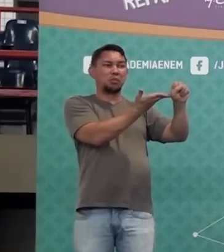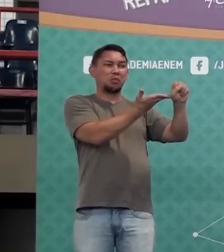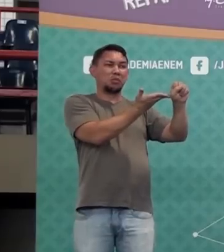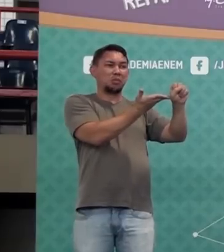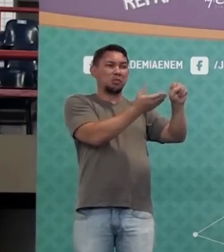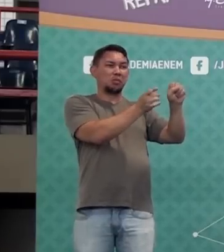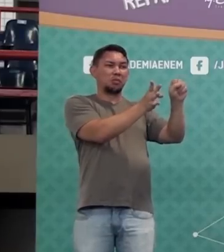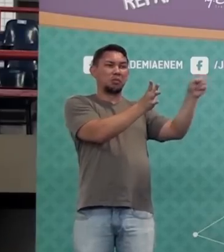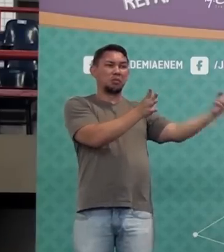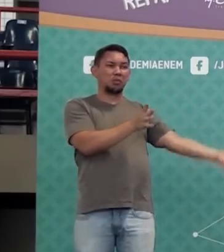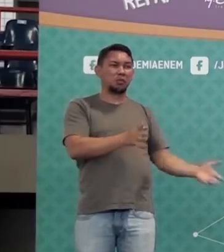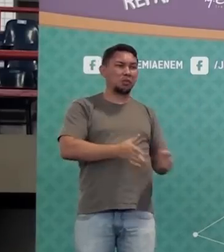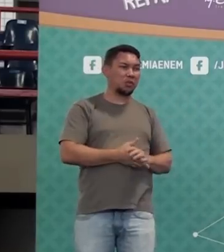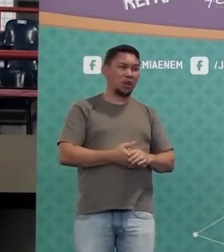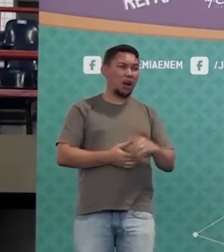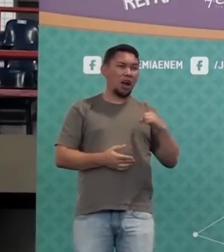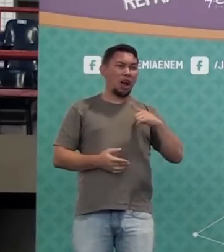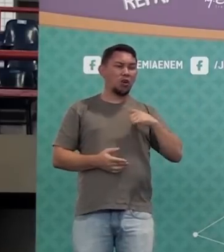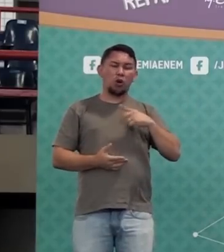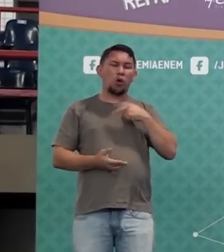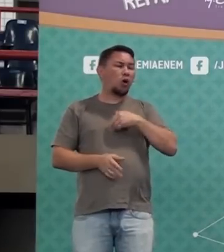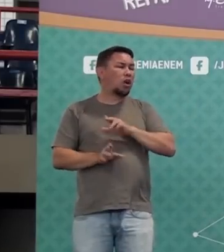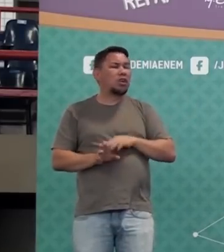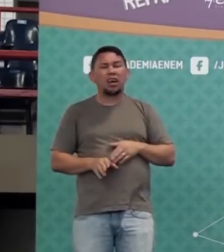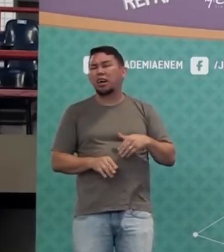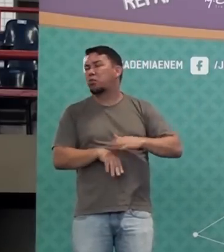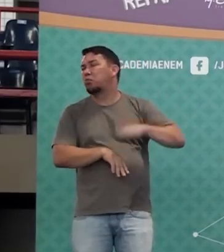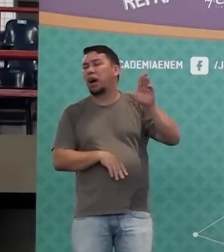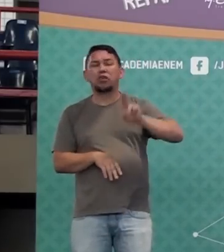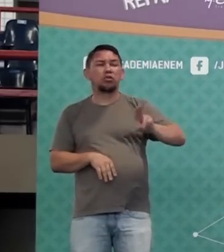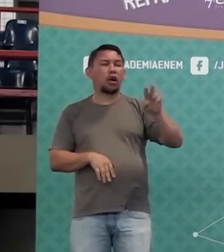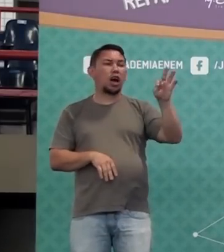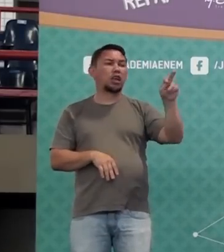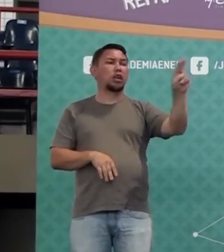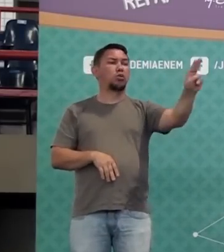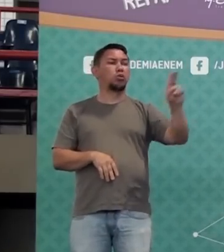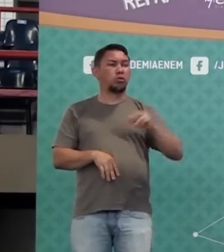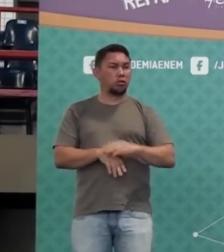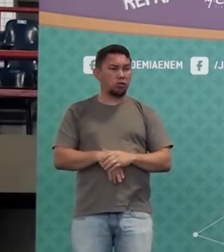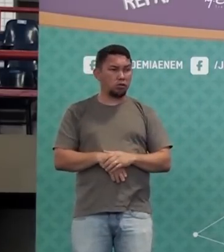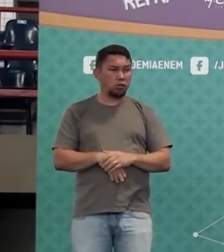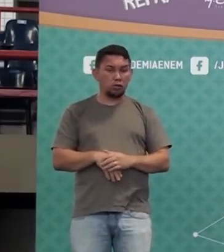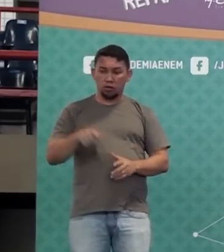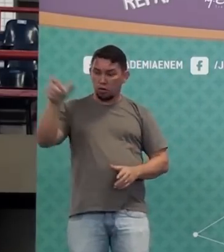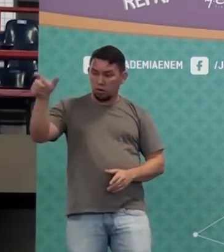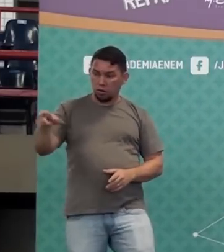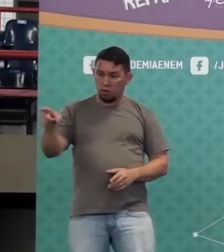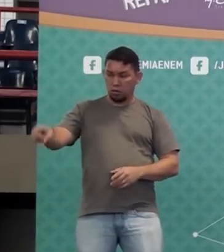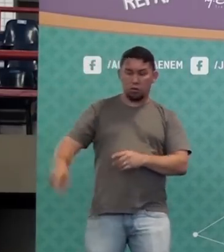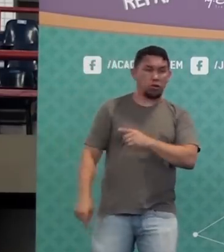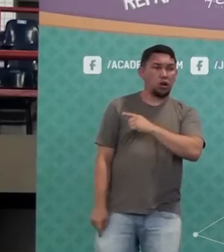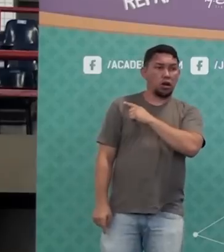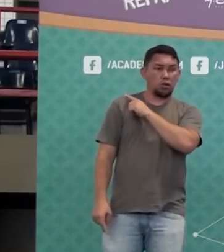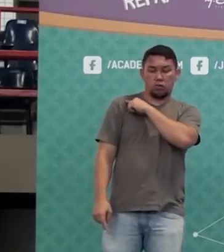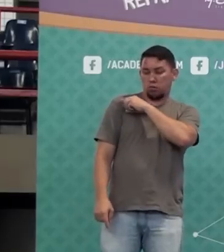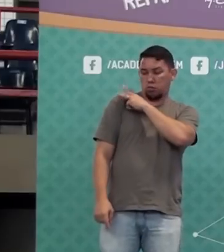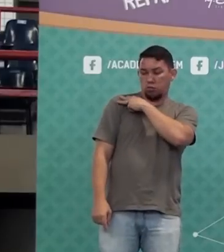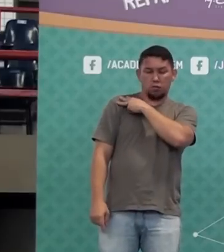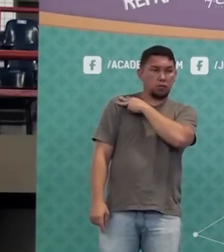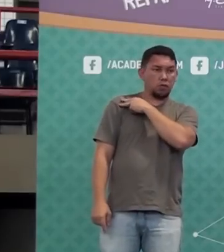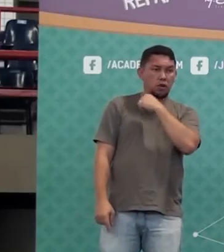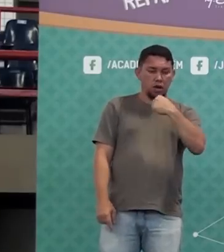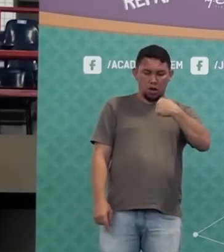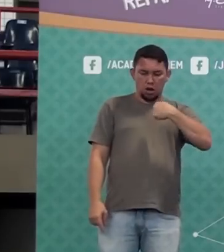traduzidas para o tu, para a segunda pessoa do singular. O aluno no ensino fundamental tem que estudar, por exemplo, eu estudo,